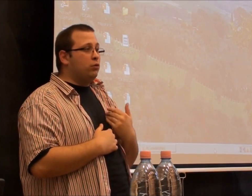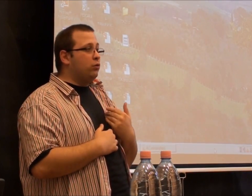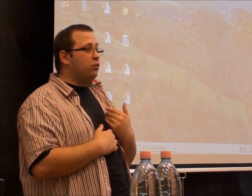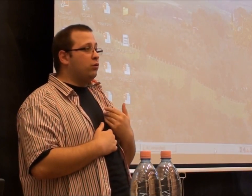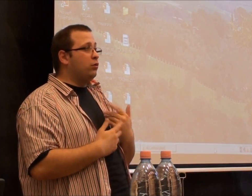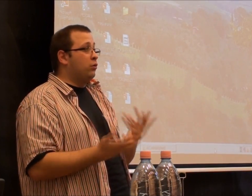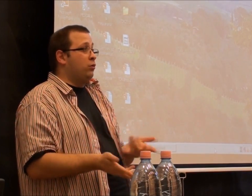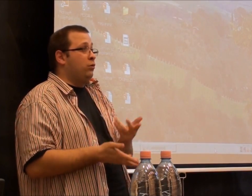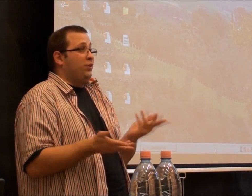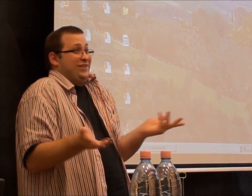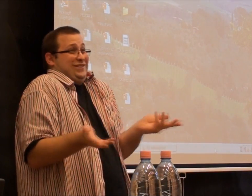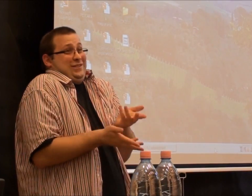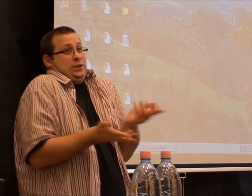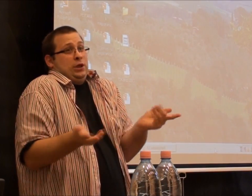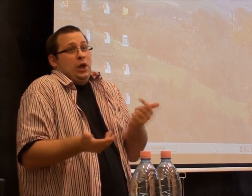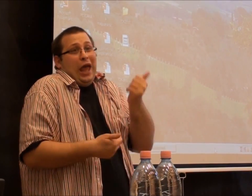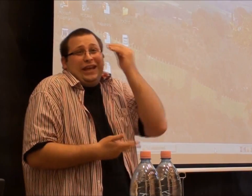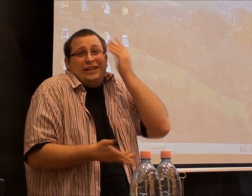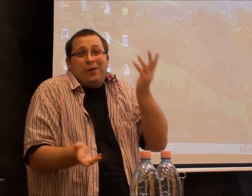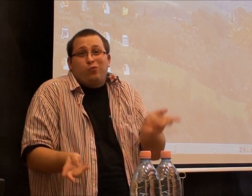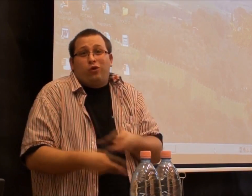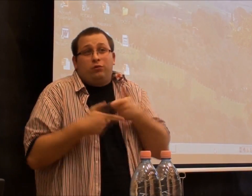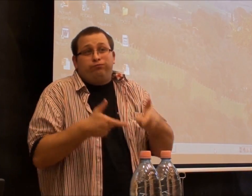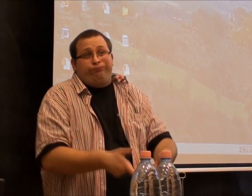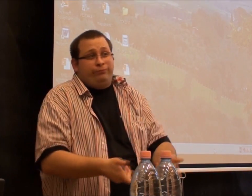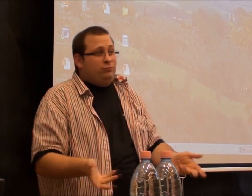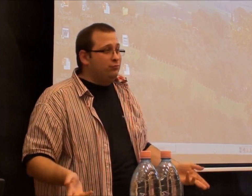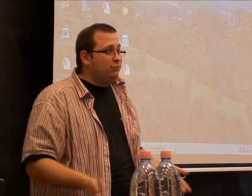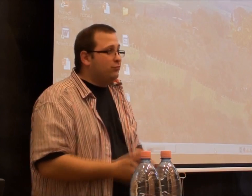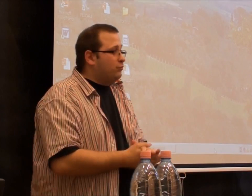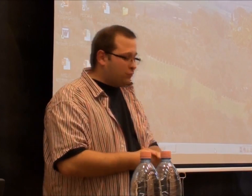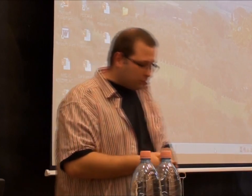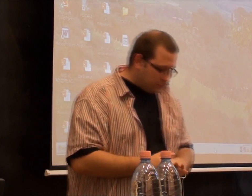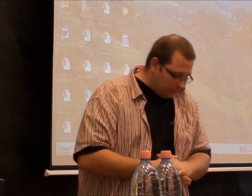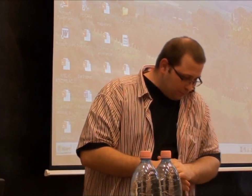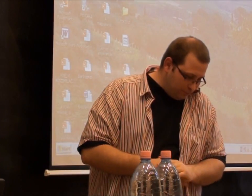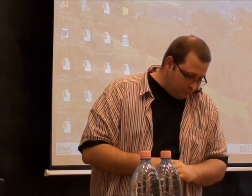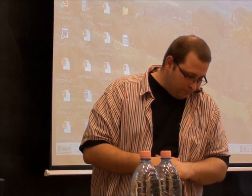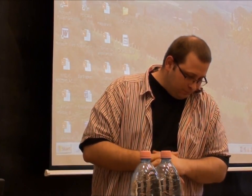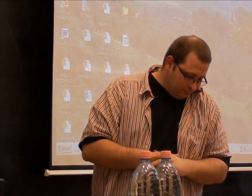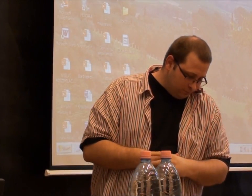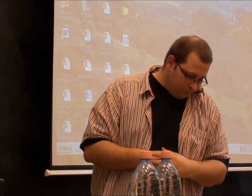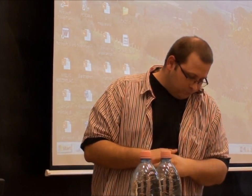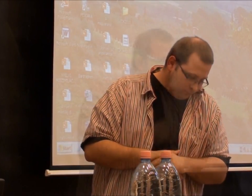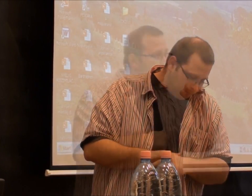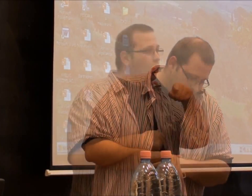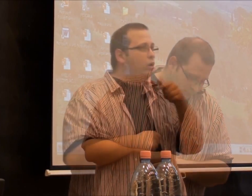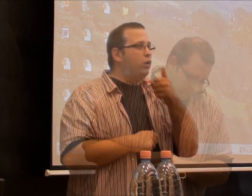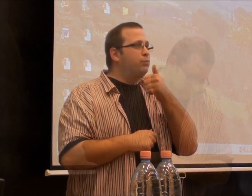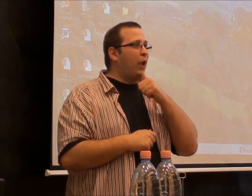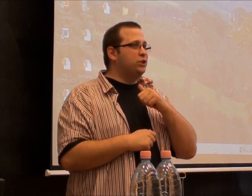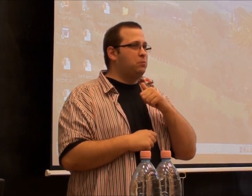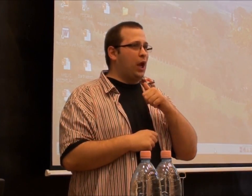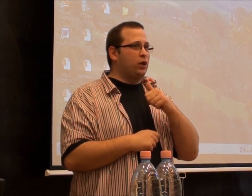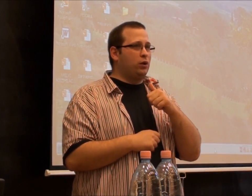jelenik ezt? Tehát hogyan jeleljen ezt a tolmásnak? Ez most fogalmam nincs, hogy oldjam meg.